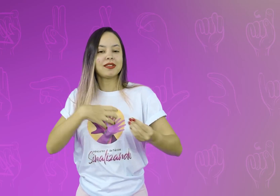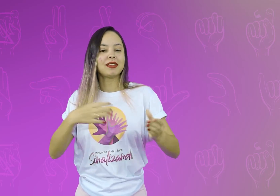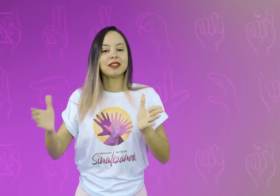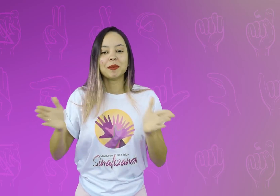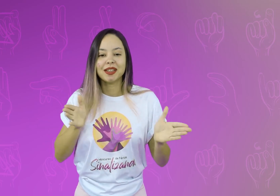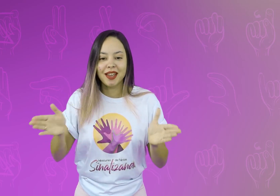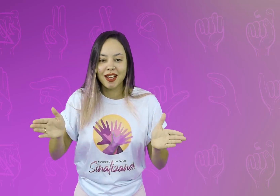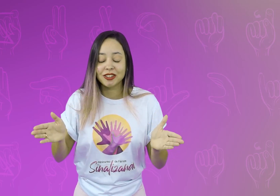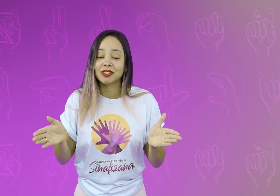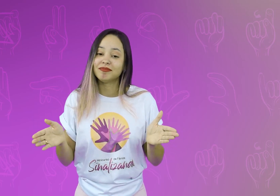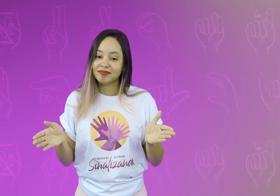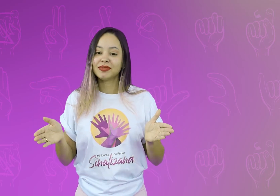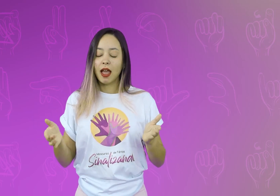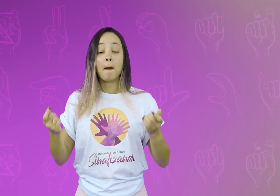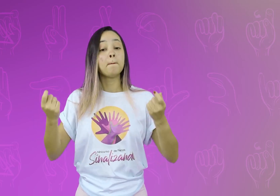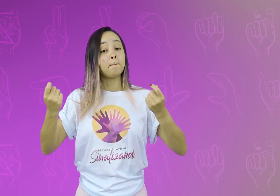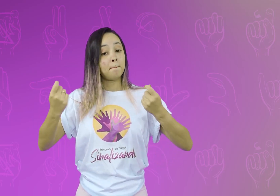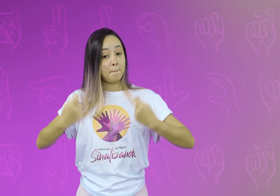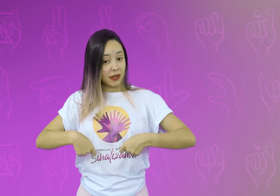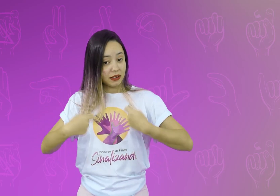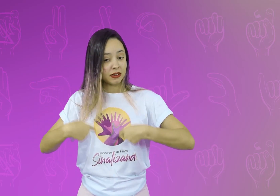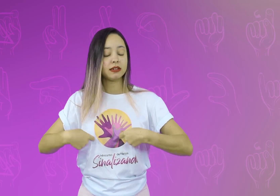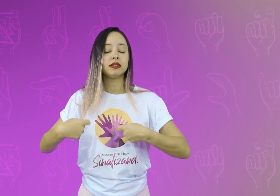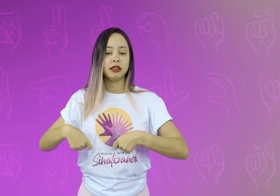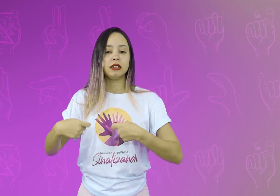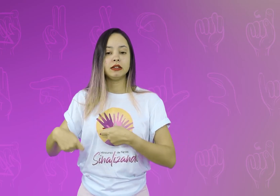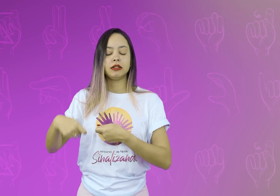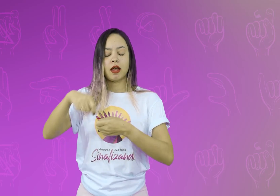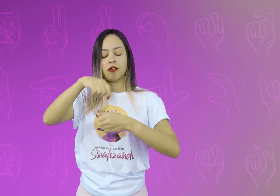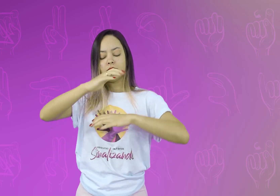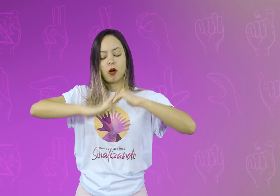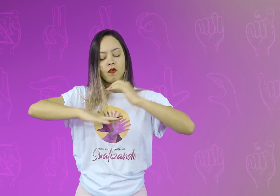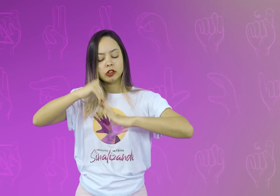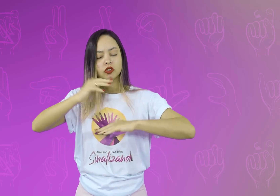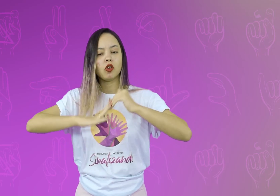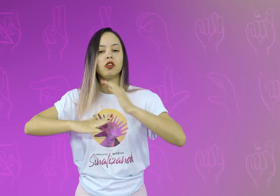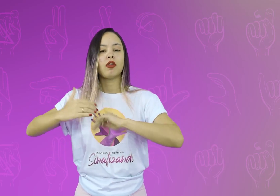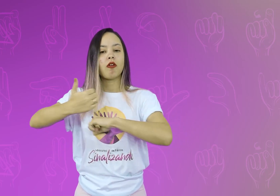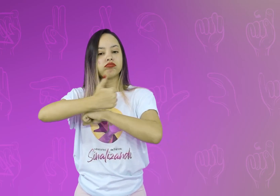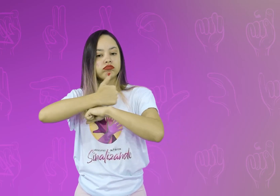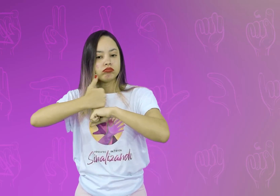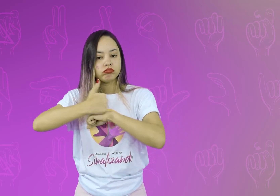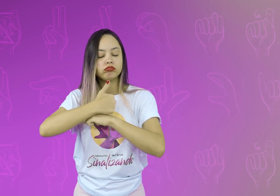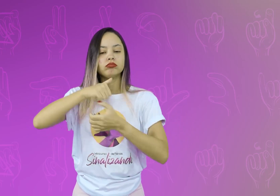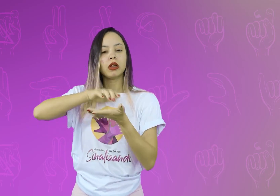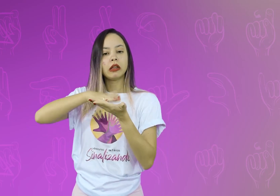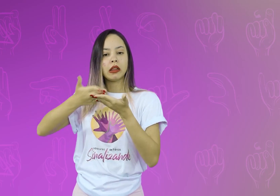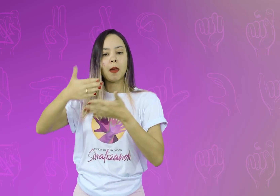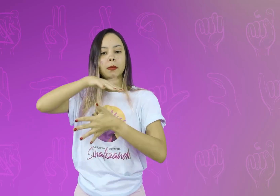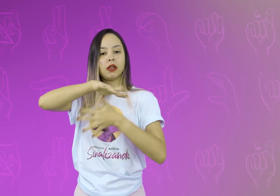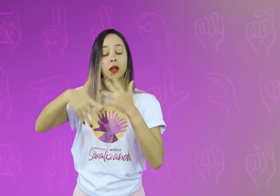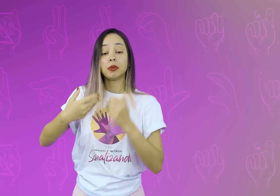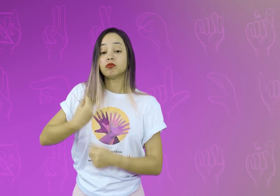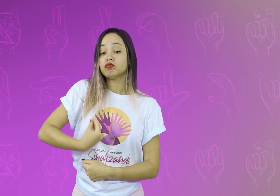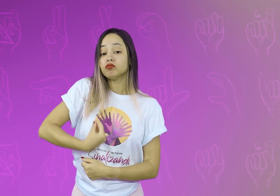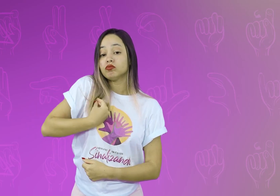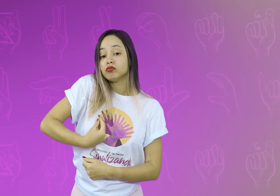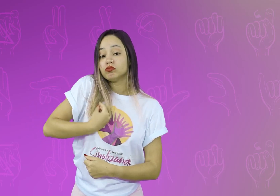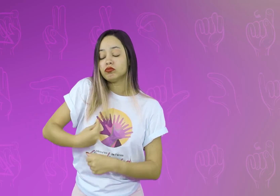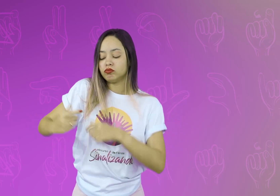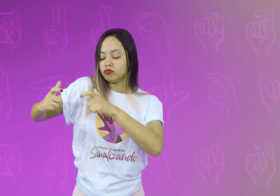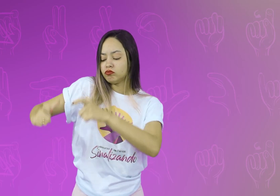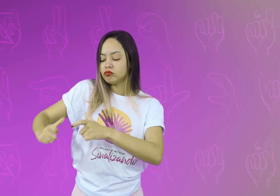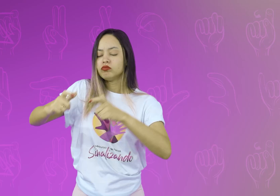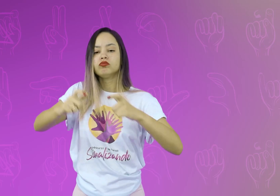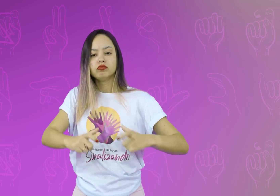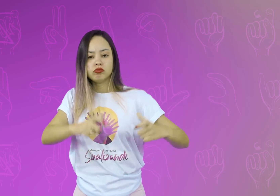é que acontece? Né? Quais são os recursos acessíveis que a gente utiliza? Né? O profissional intérprete de Libras, ele vai